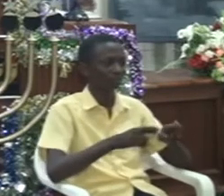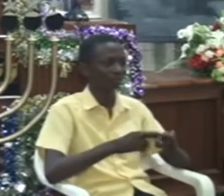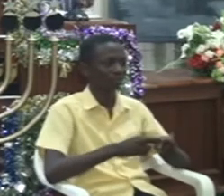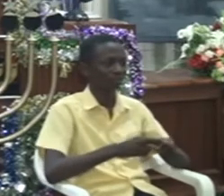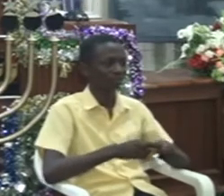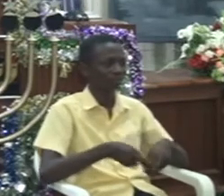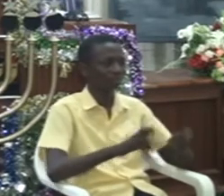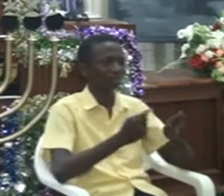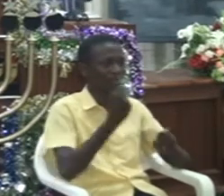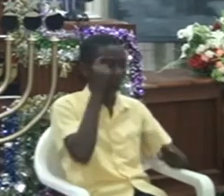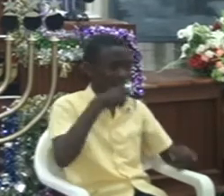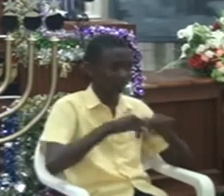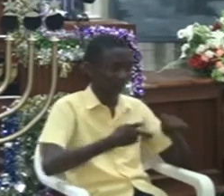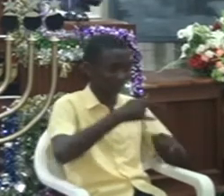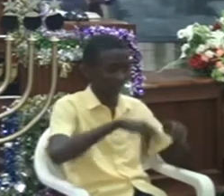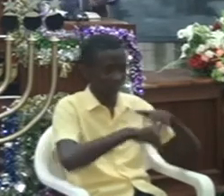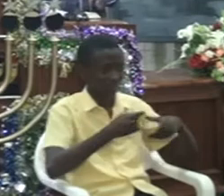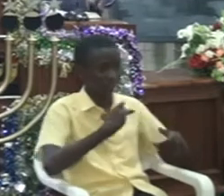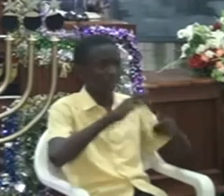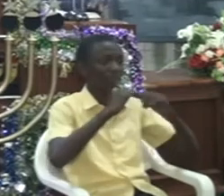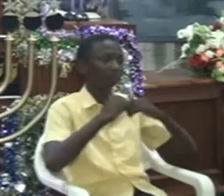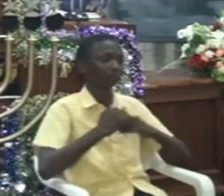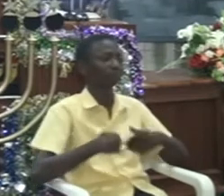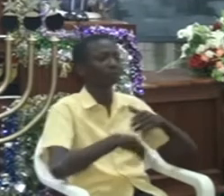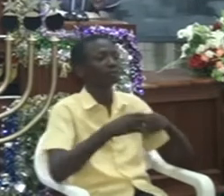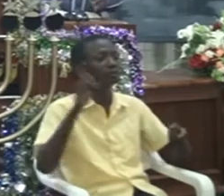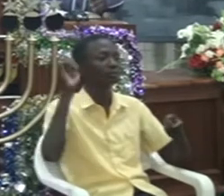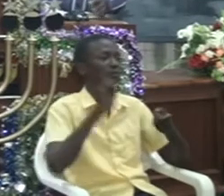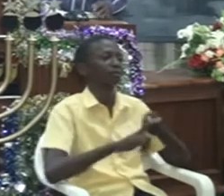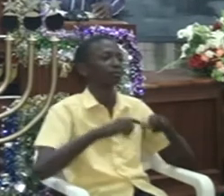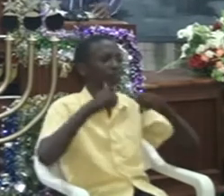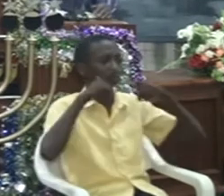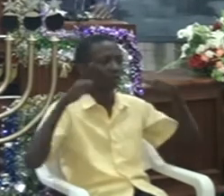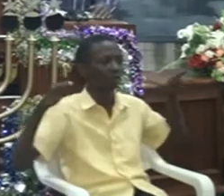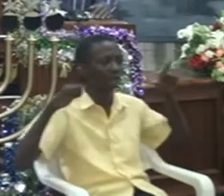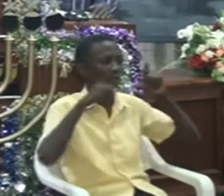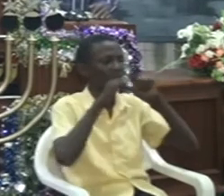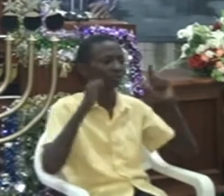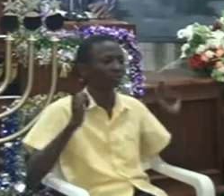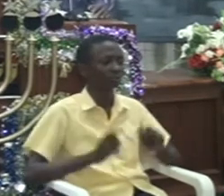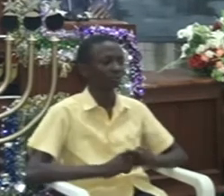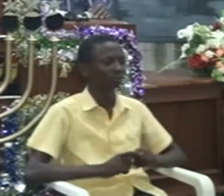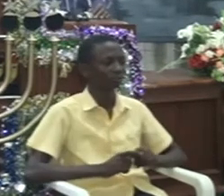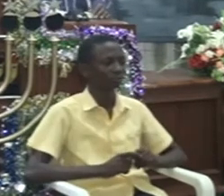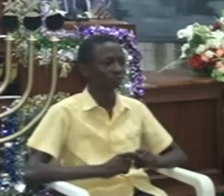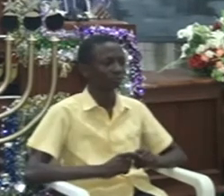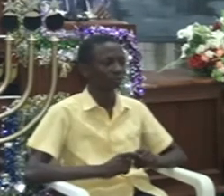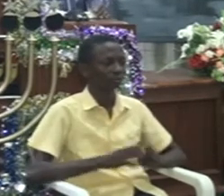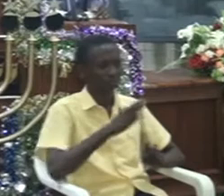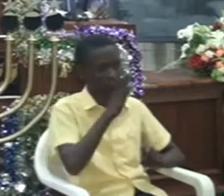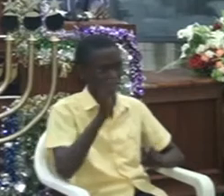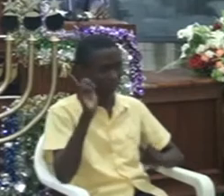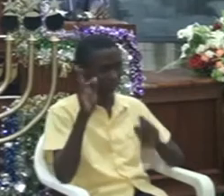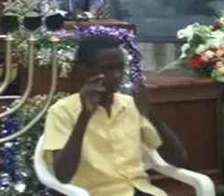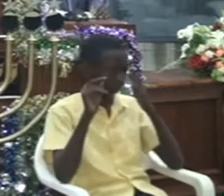dans le lac. Kuko barabara yenye ukafuata utashtuka mwisho wako unaingia ndani ya bahari. Donc ce n'est pas là.